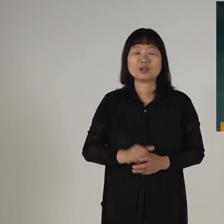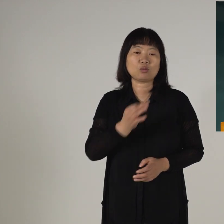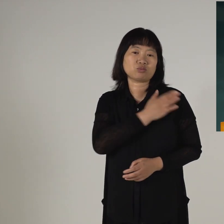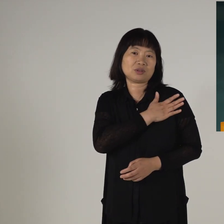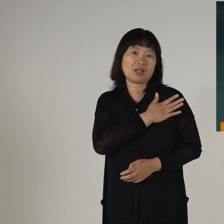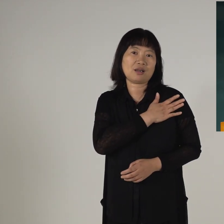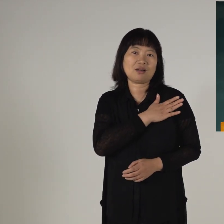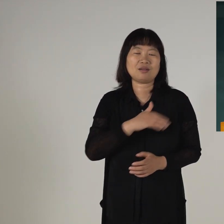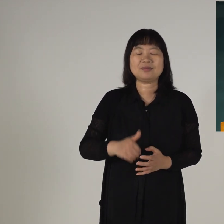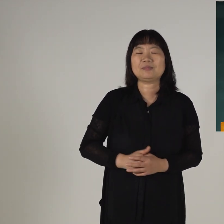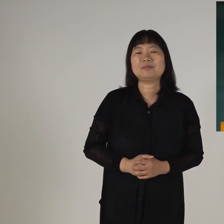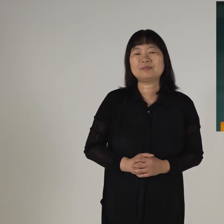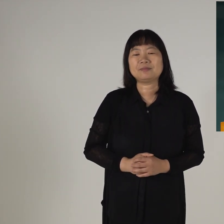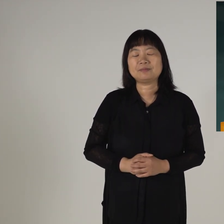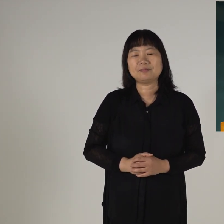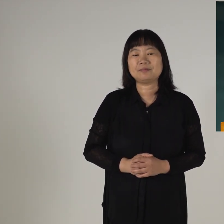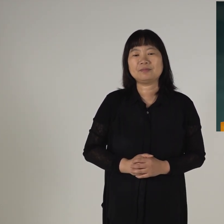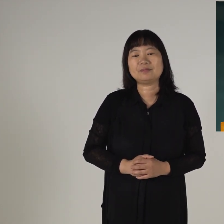부자인데